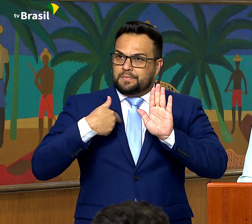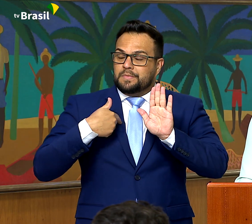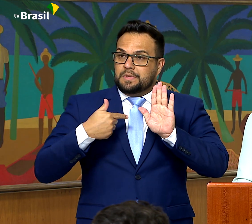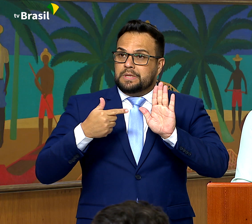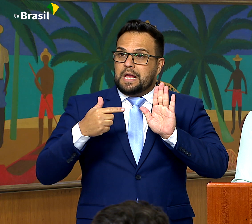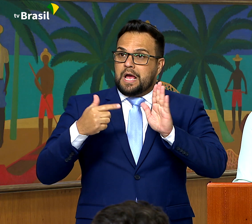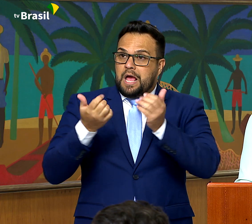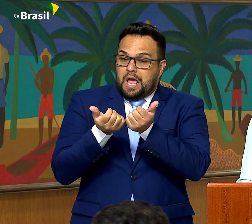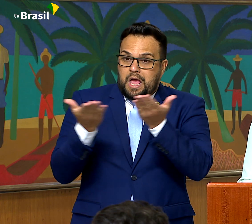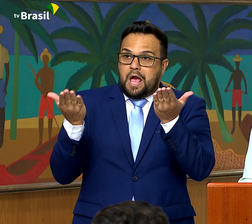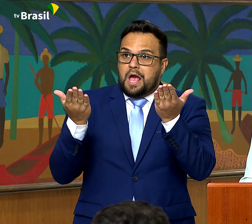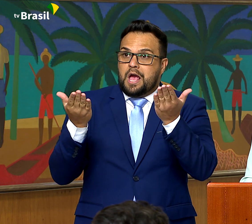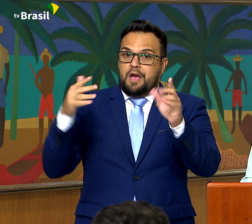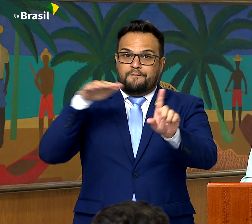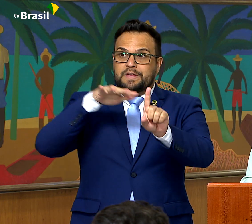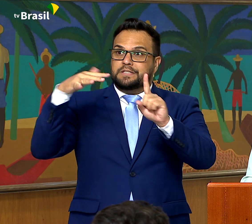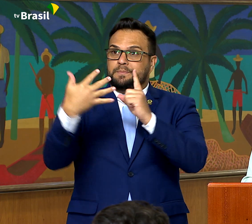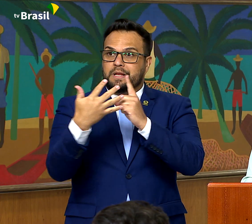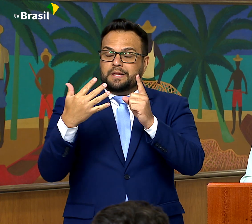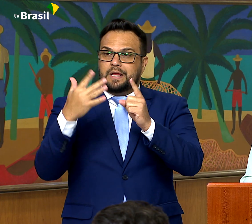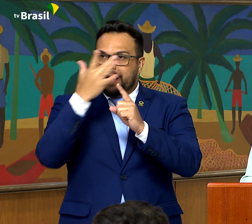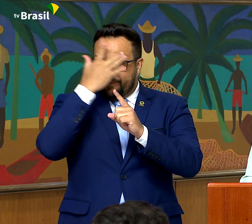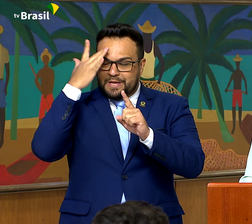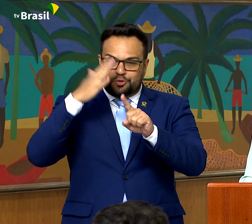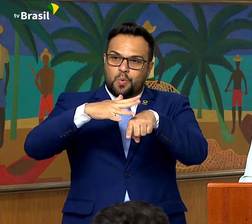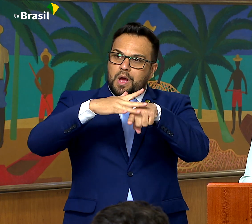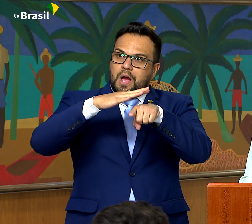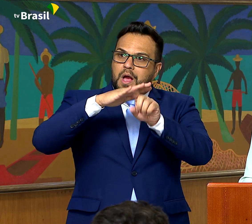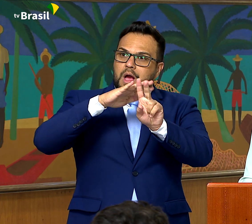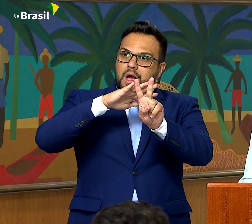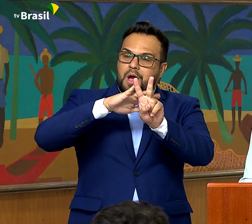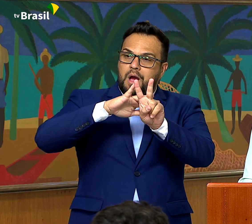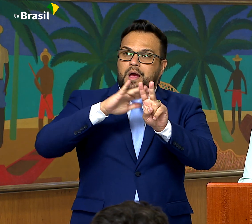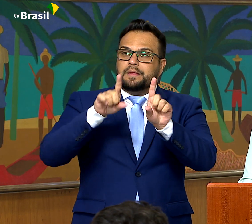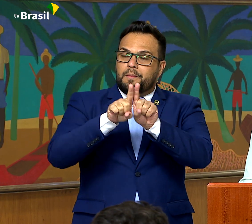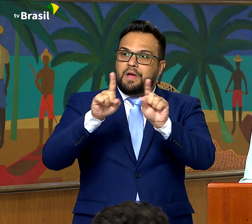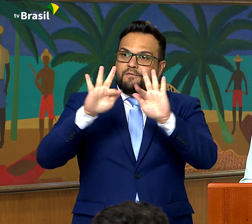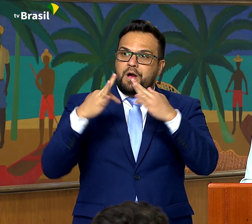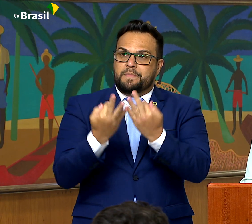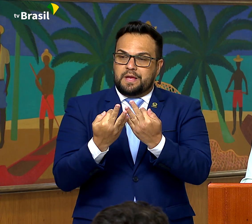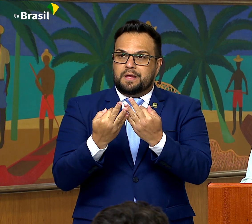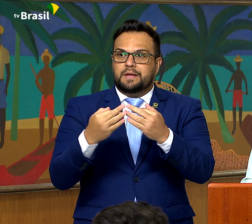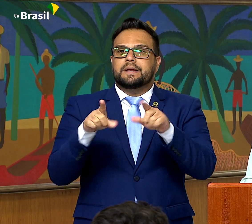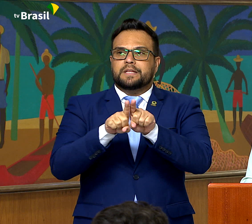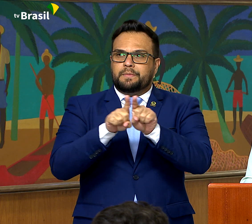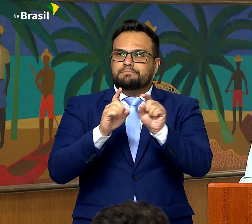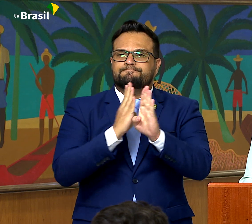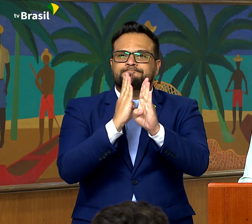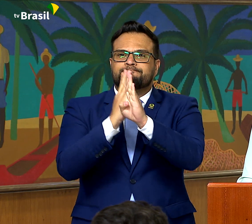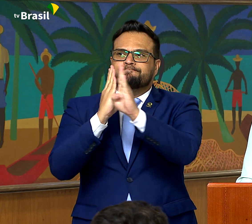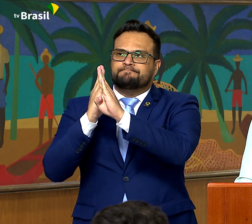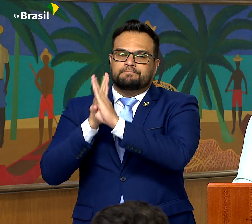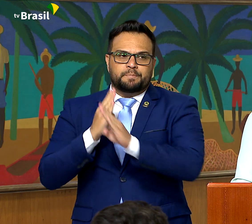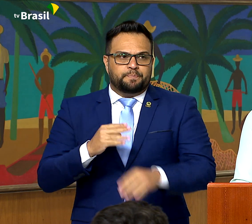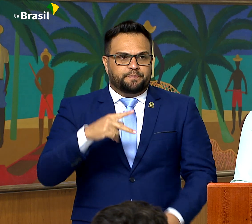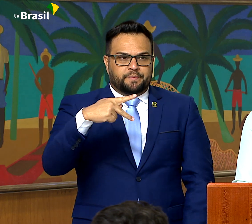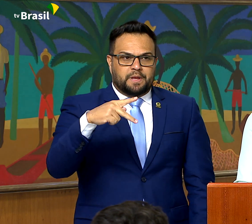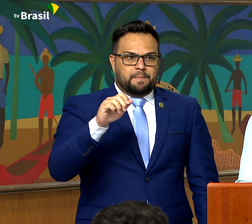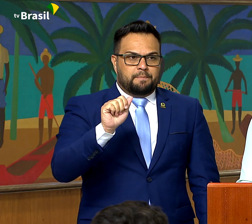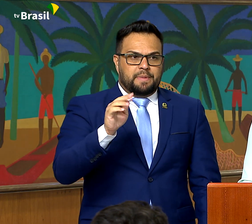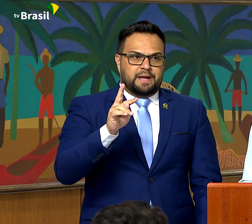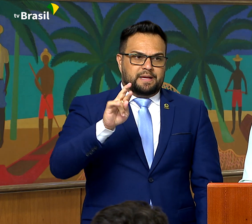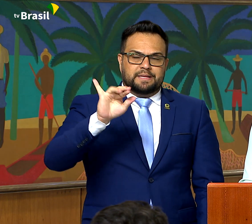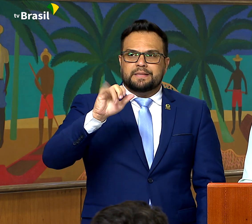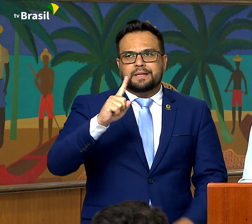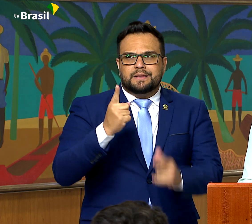dar visibilidade aos pacientes e às famílias e buscar os não diagnosticados no Brasil. Patrícia Adelay,